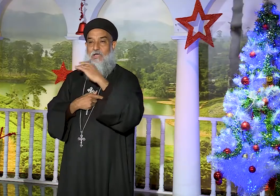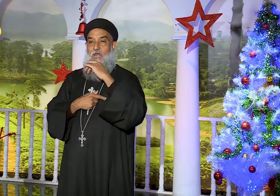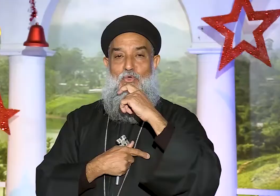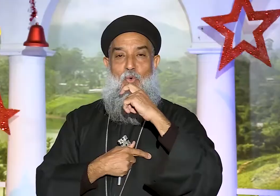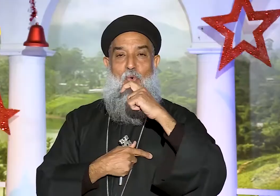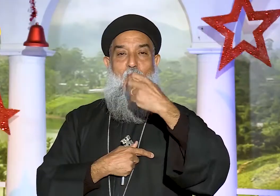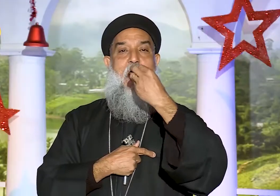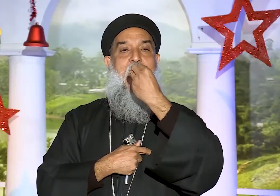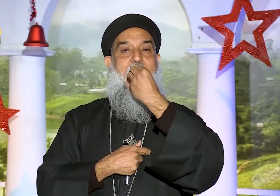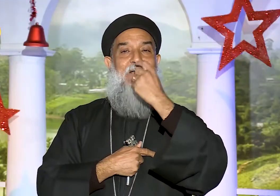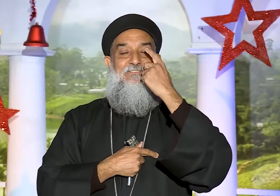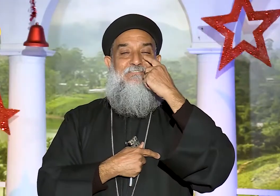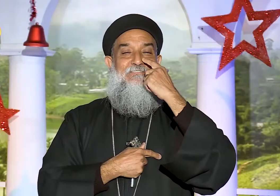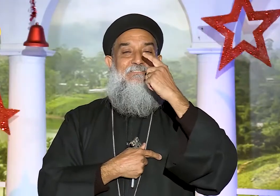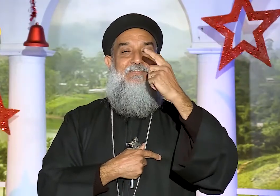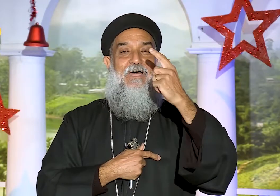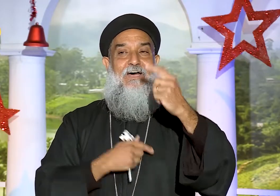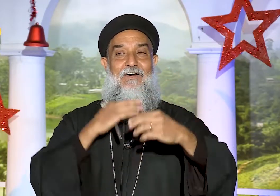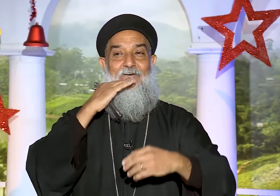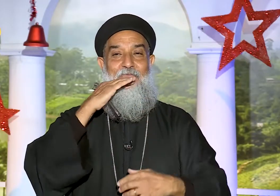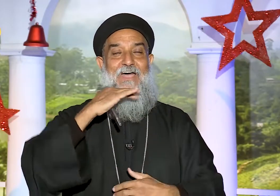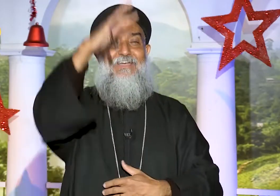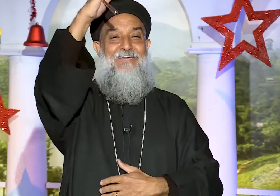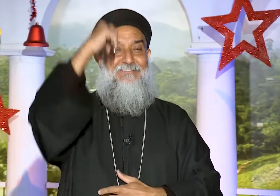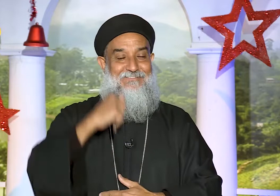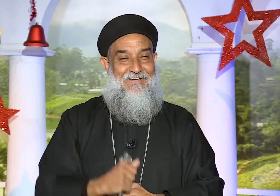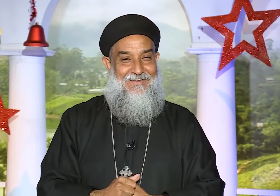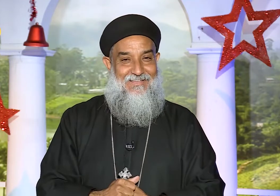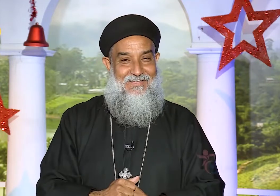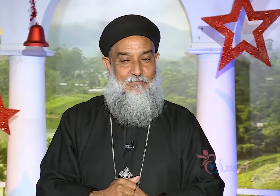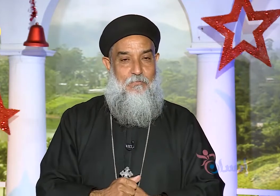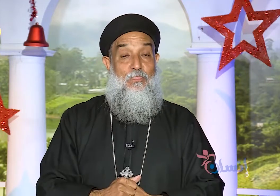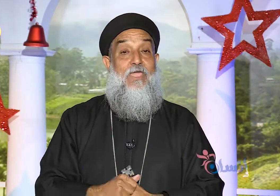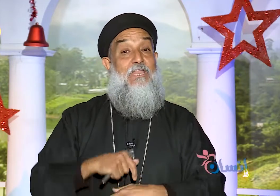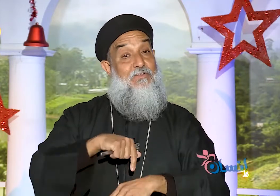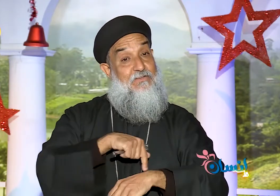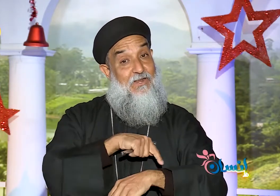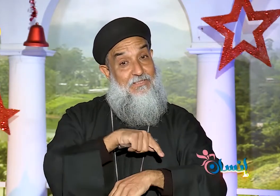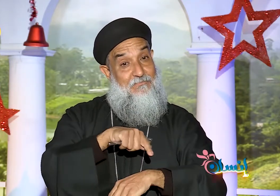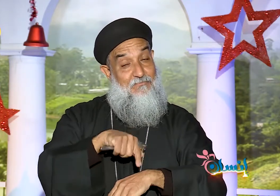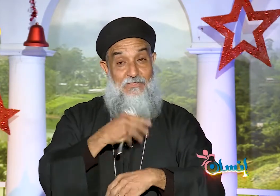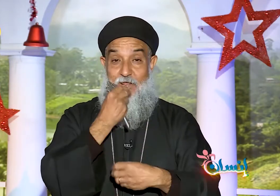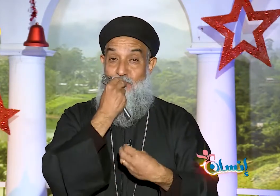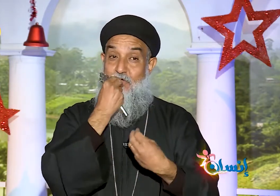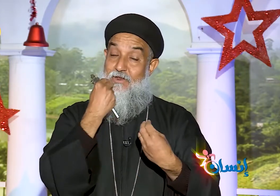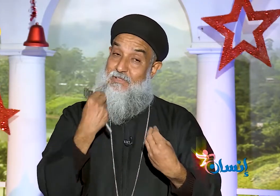قال يوحنا وابتدى ينطق. كانت في الفتره دي فتره